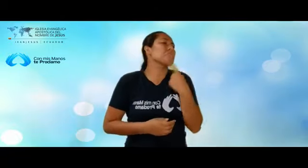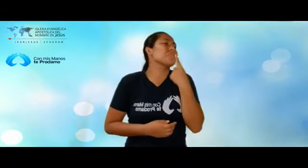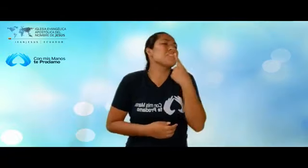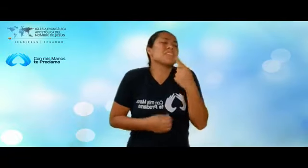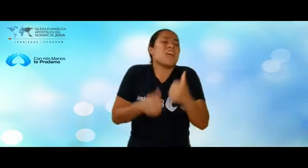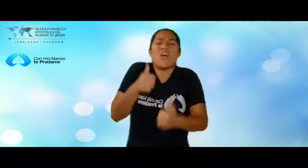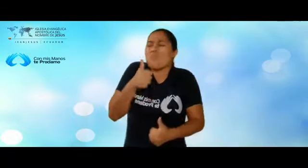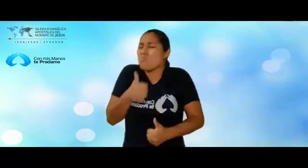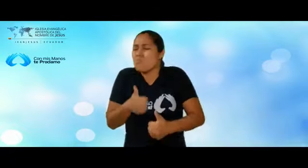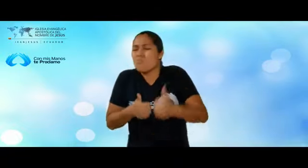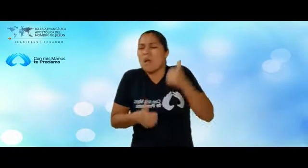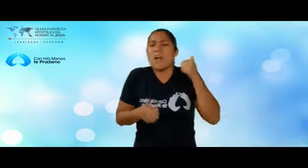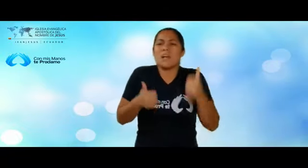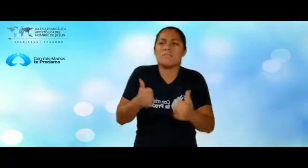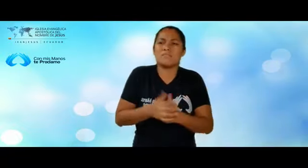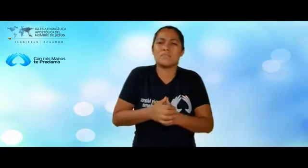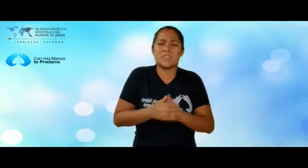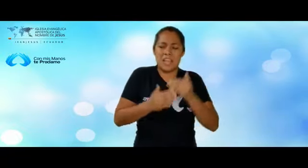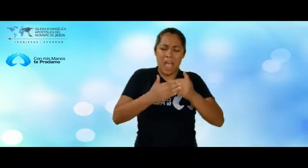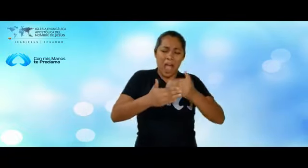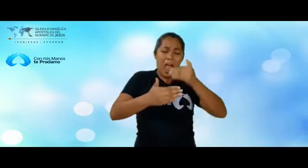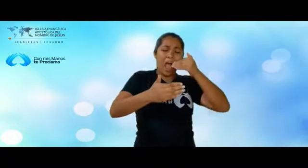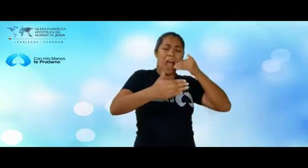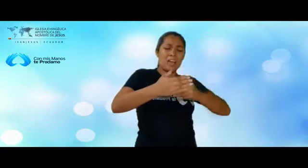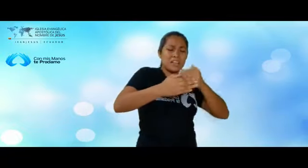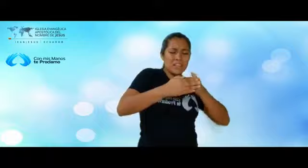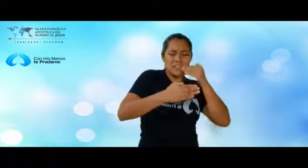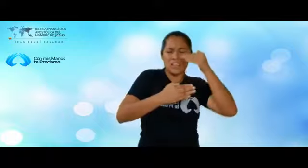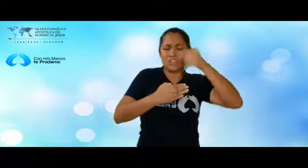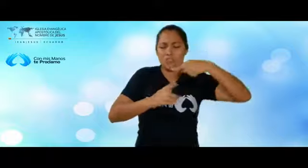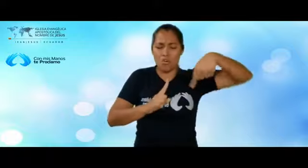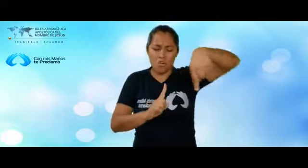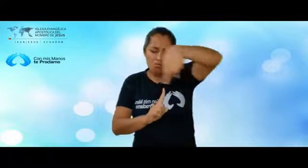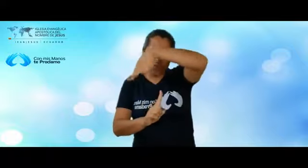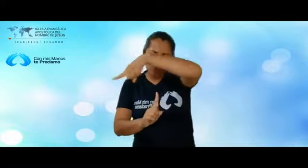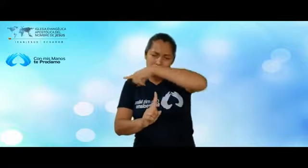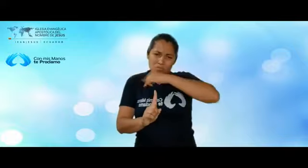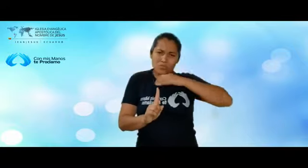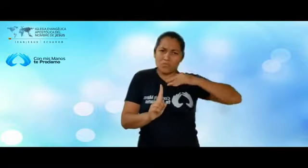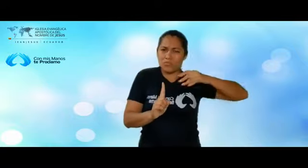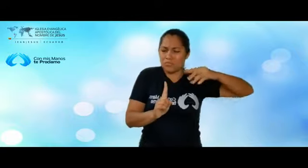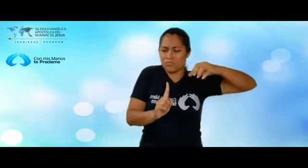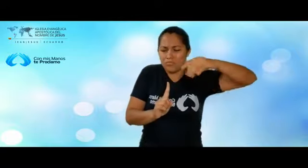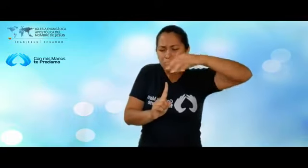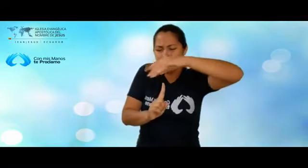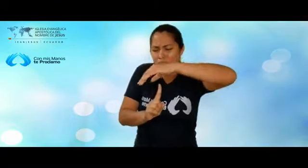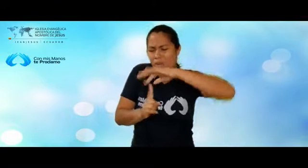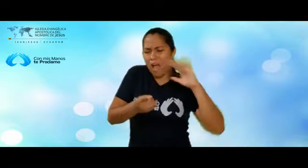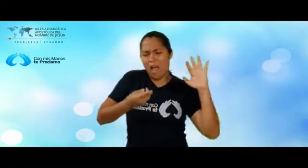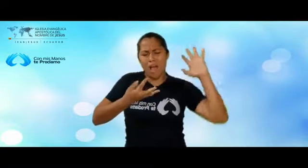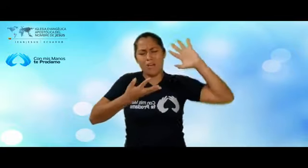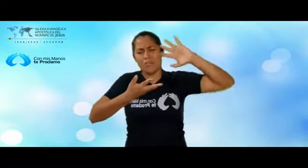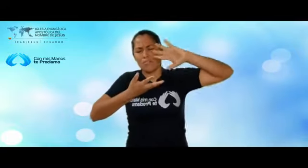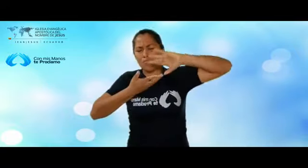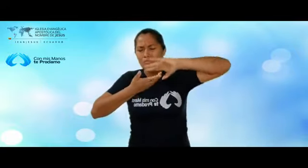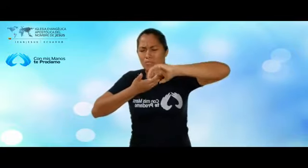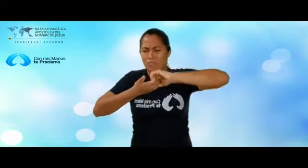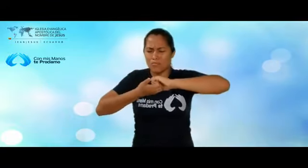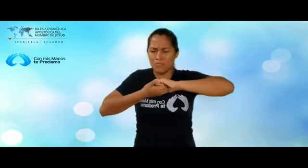Jehová, tú la sabes toda. Detrás y delante me rodeaste y sobre mí pusiste tu